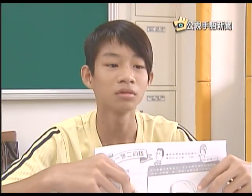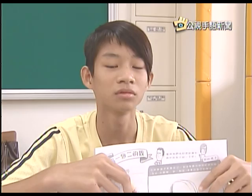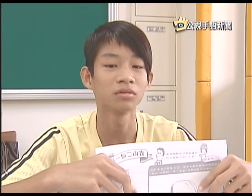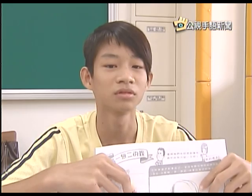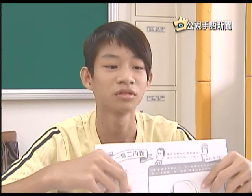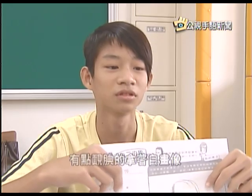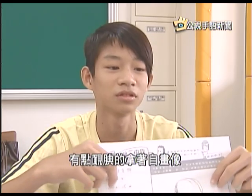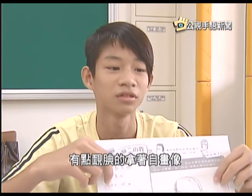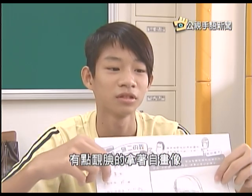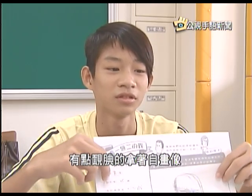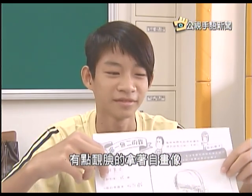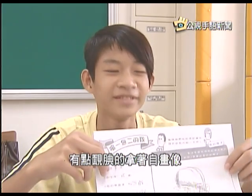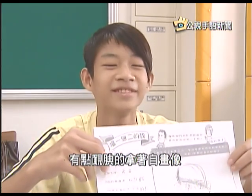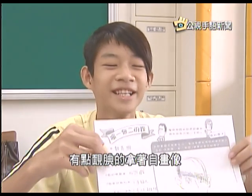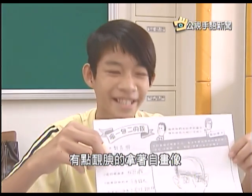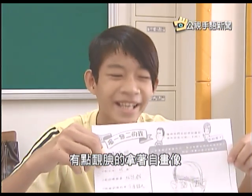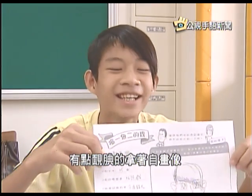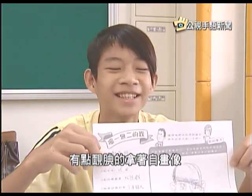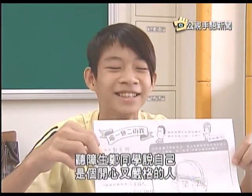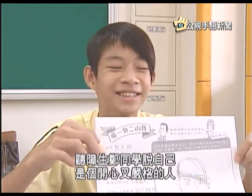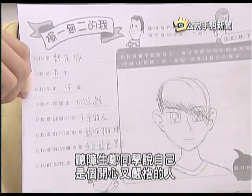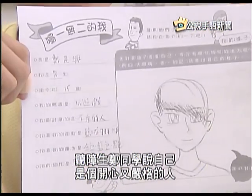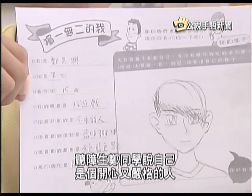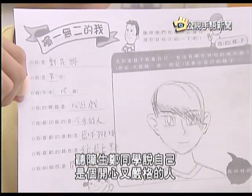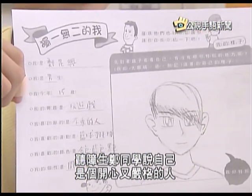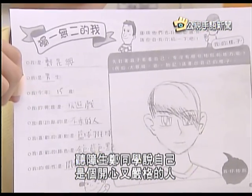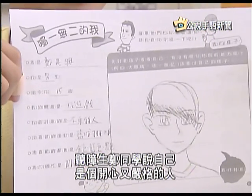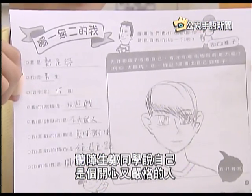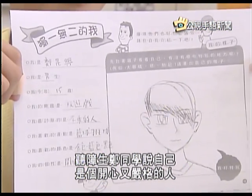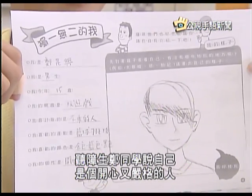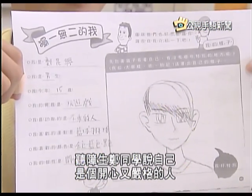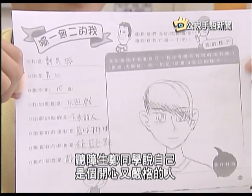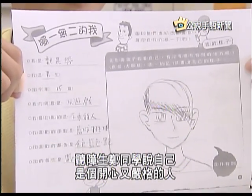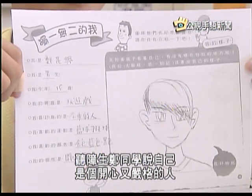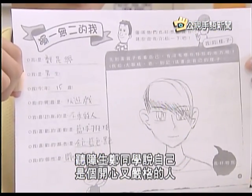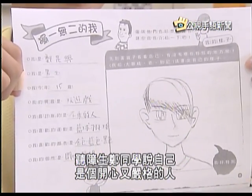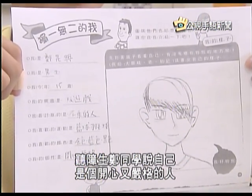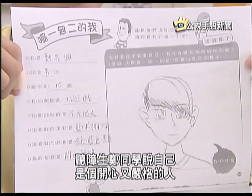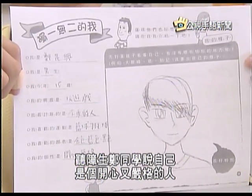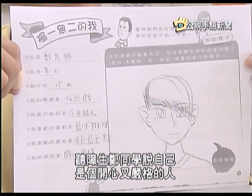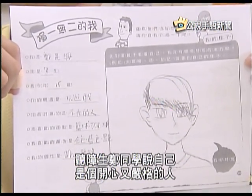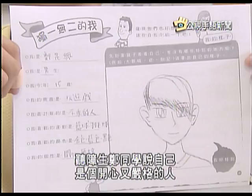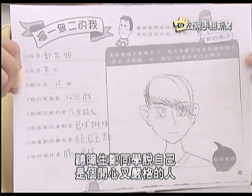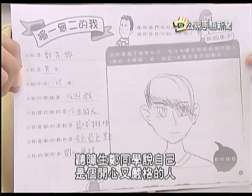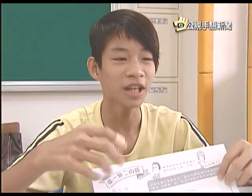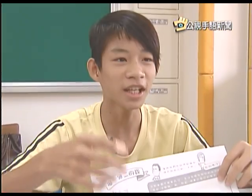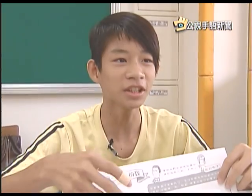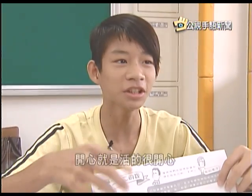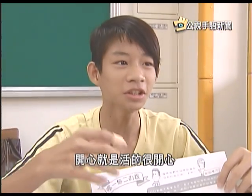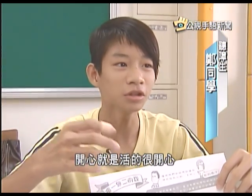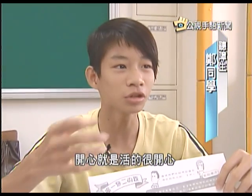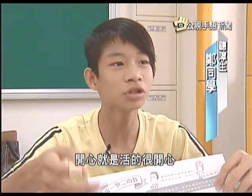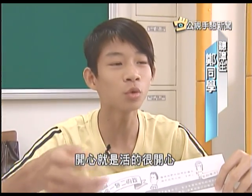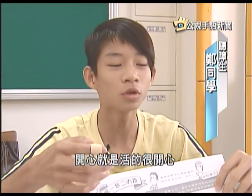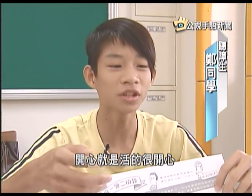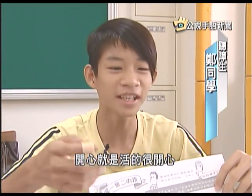有点腼腆的拿着自画像，听障生郑同学说自己是个开心又严格的人。 很开心，就对我的很开